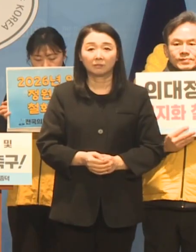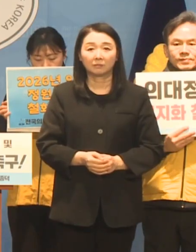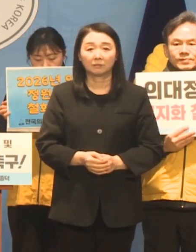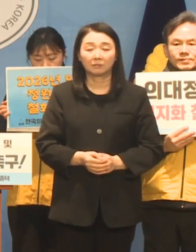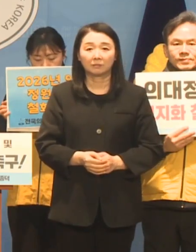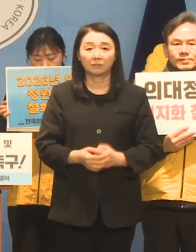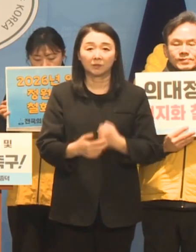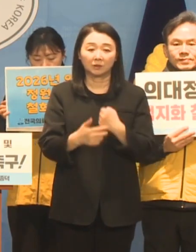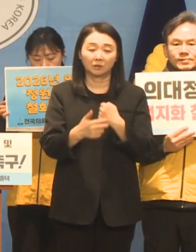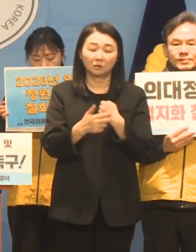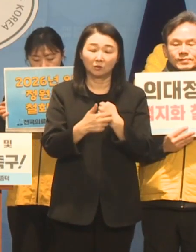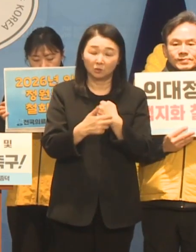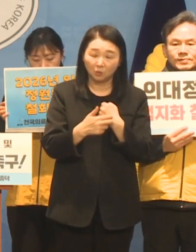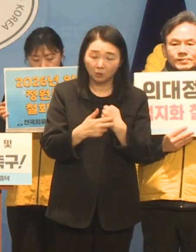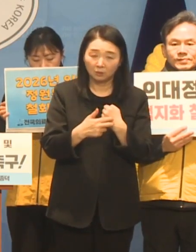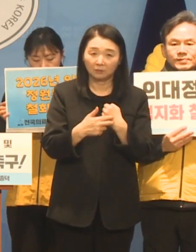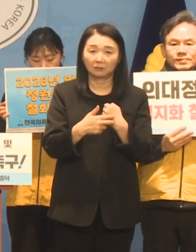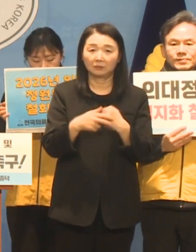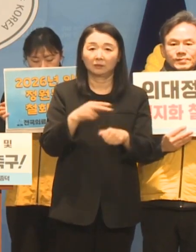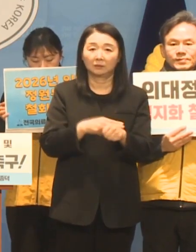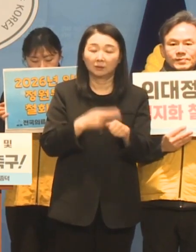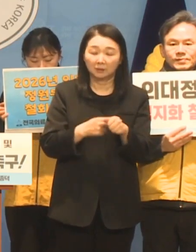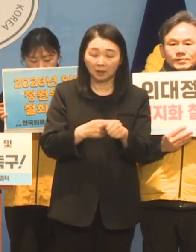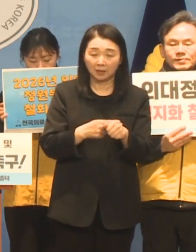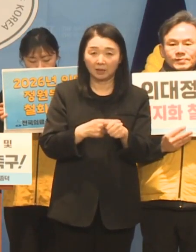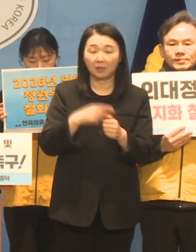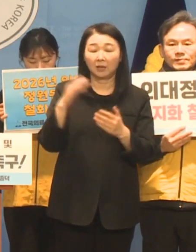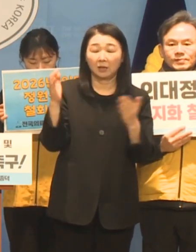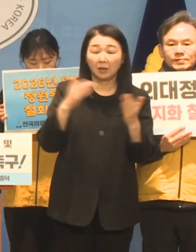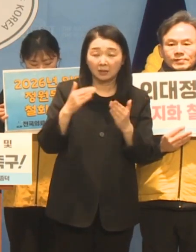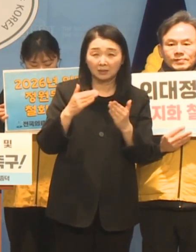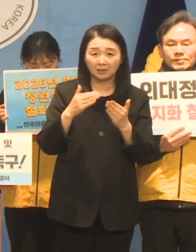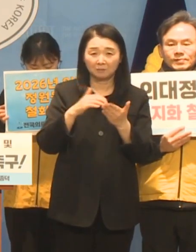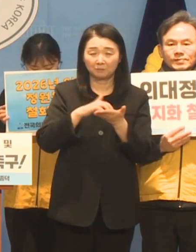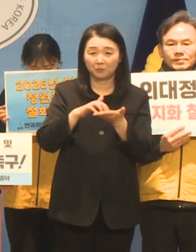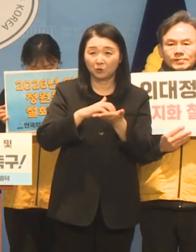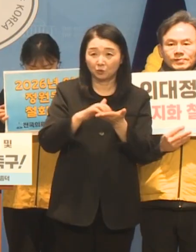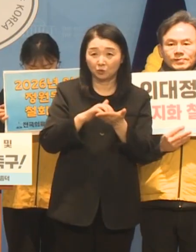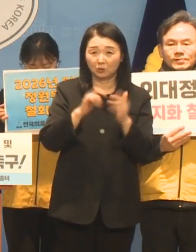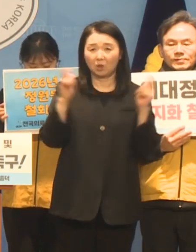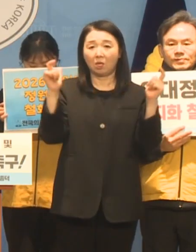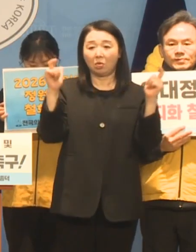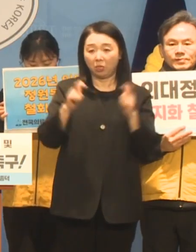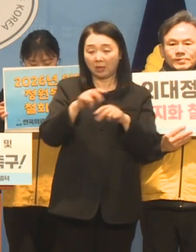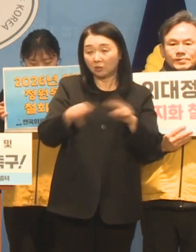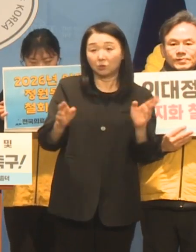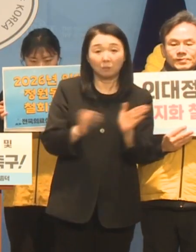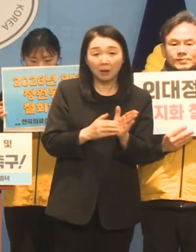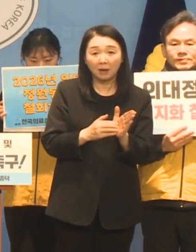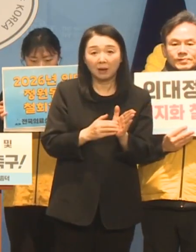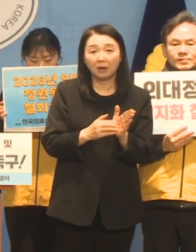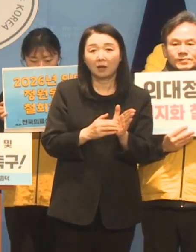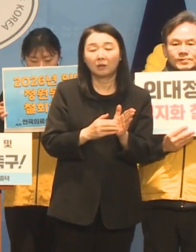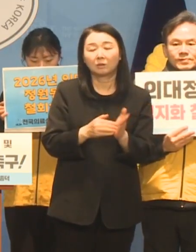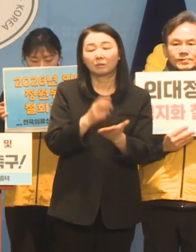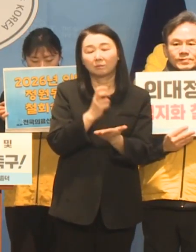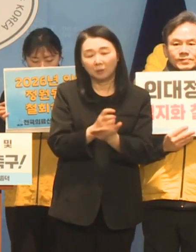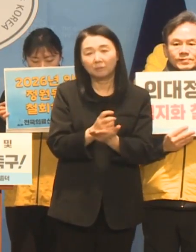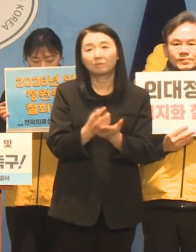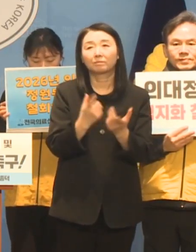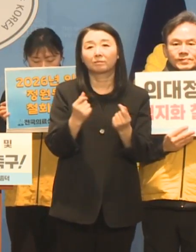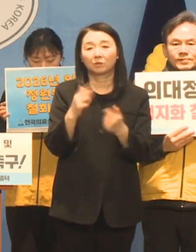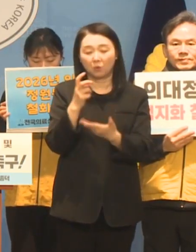빨리 의료인력 수급 추계입법 처리하십시오. 그리고 법과 원칙에 따라서